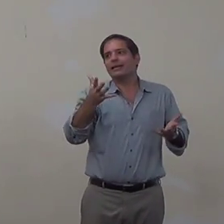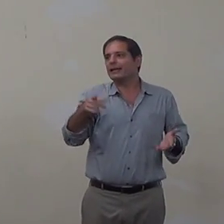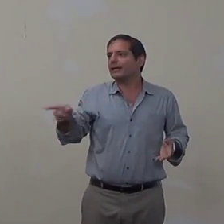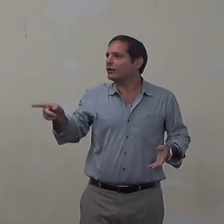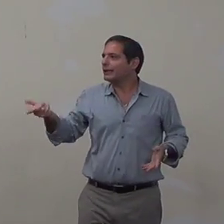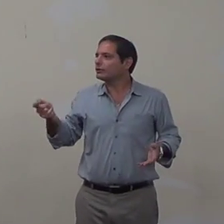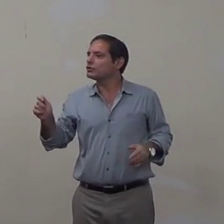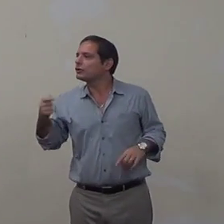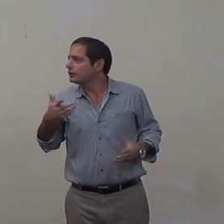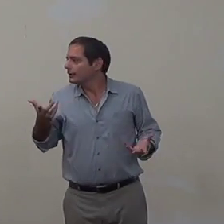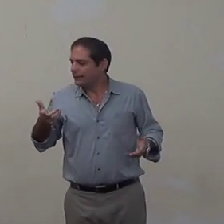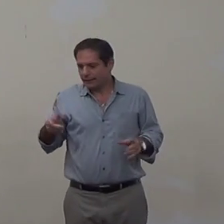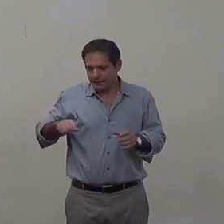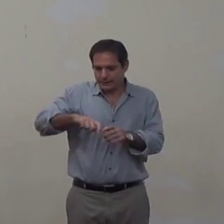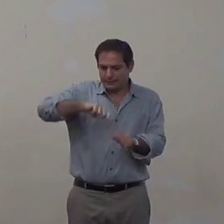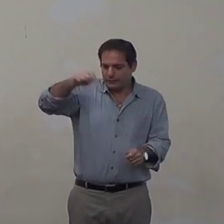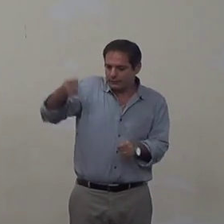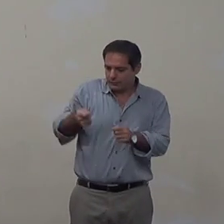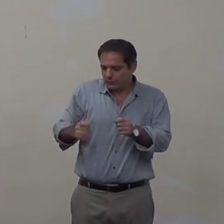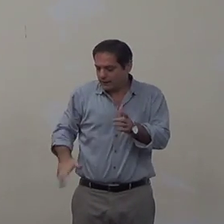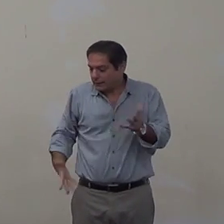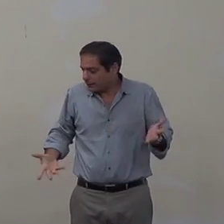Maybe Dios quiere que con esto yo,